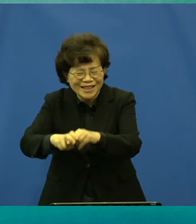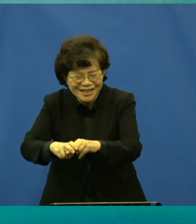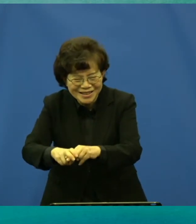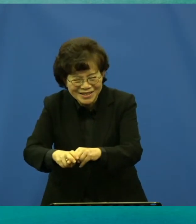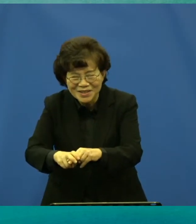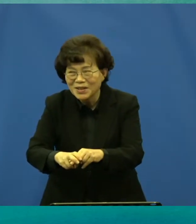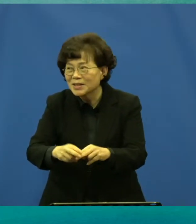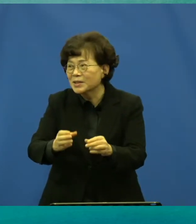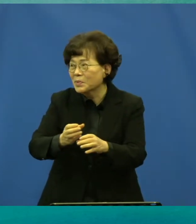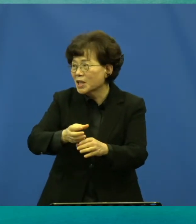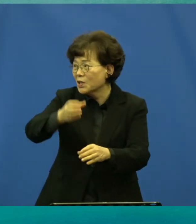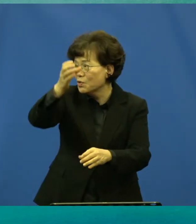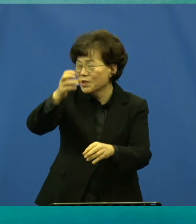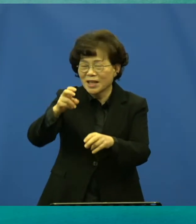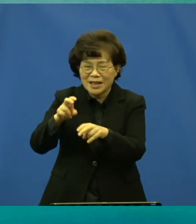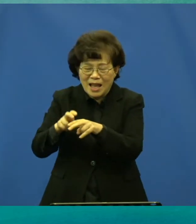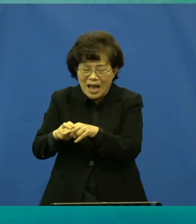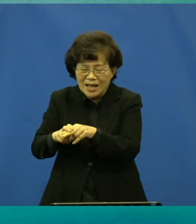분?